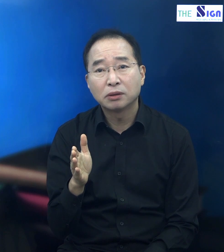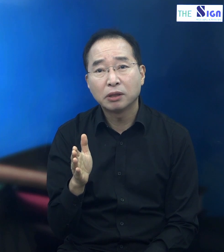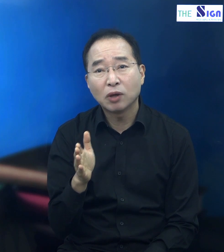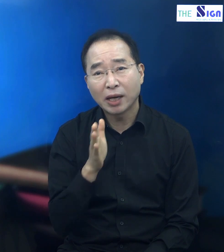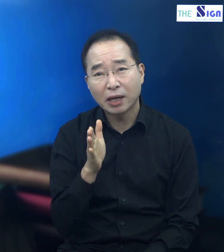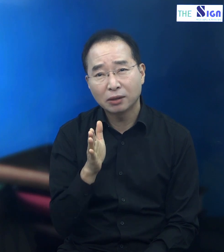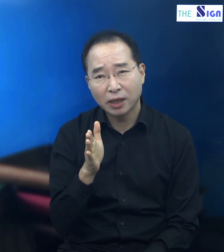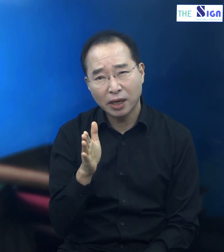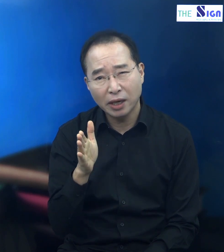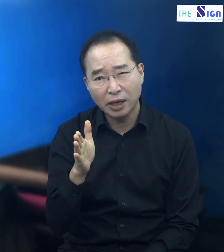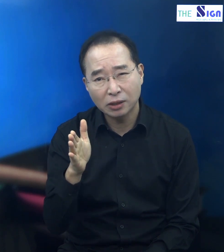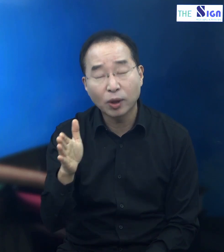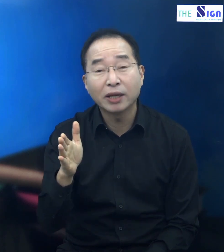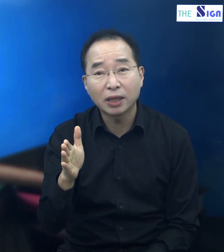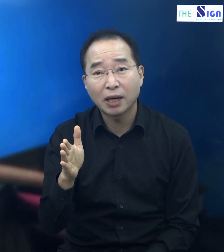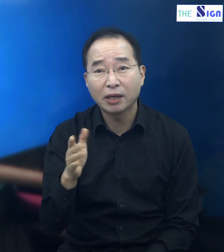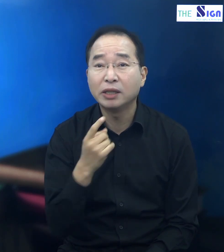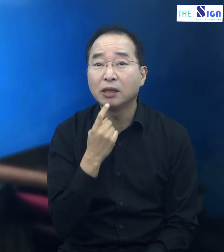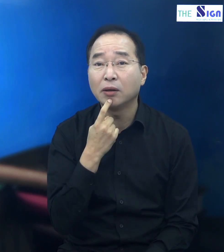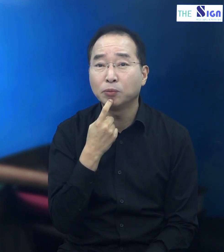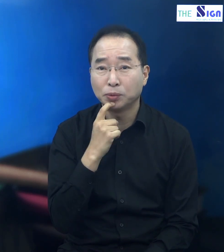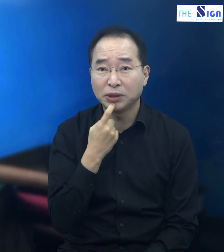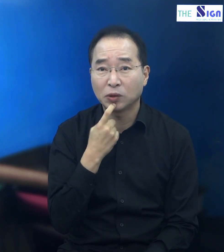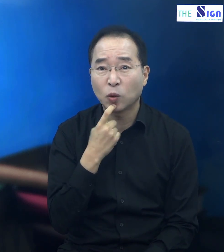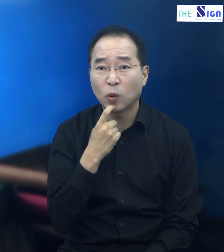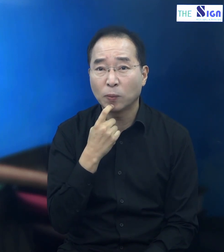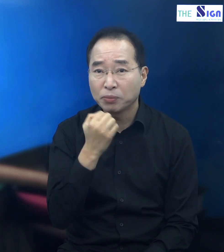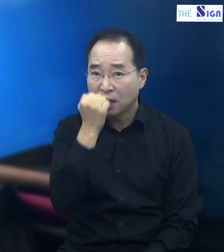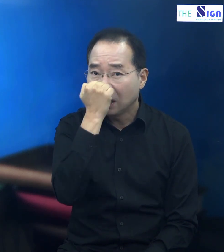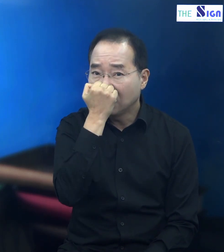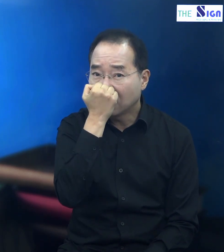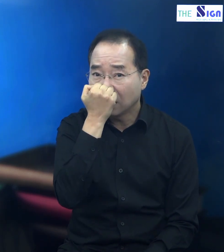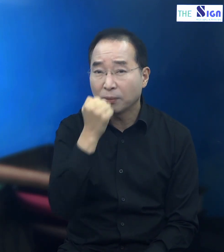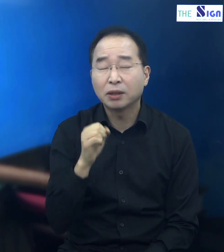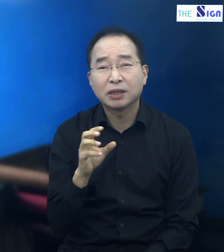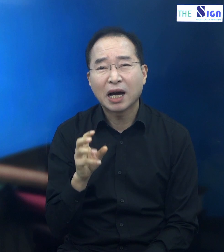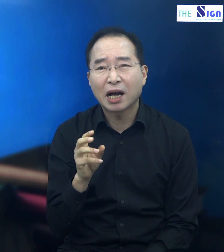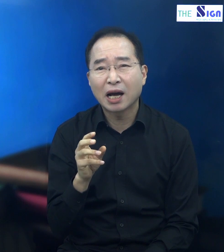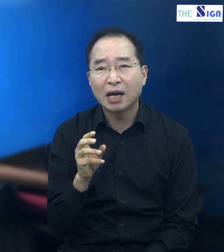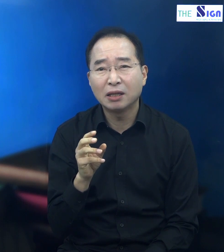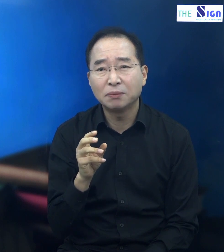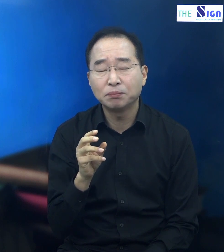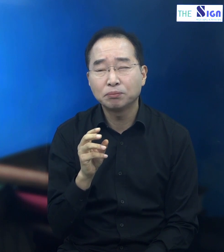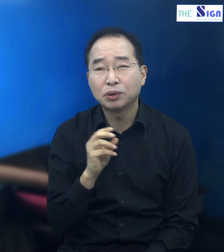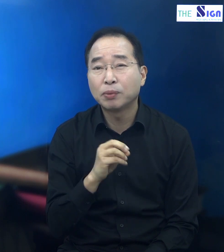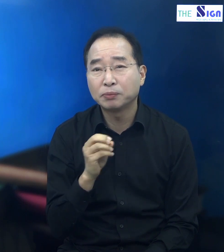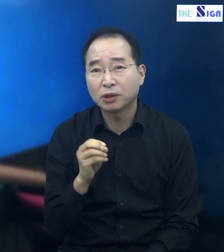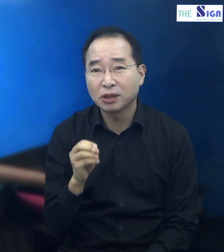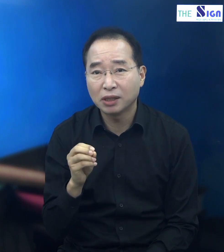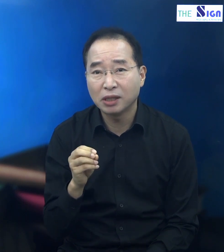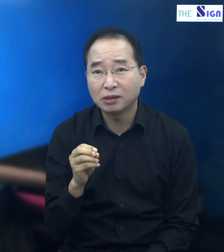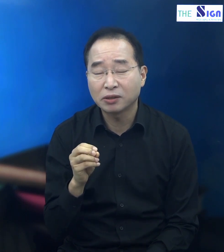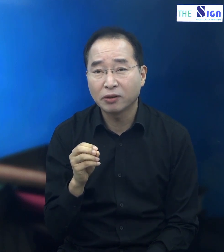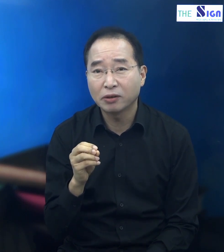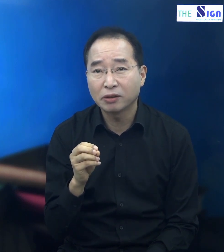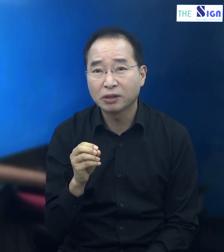그래도 하나를 계속 한다 이런 부분이 있고, 이렇게 되면 약간은 불법적인 게 돼 있어요.